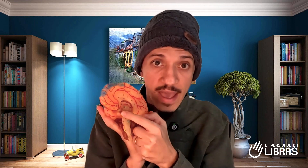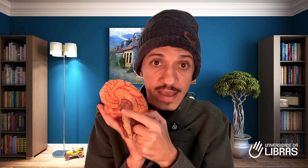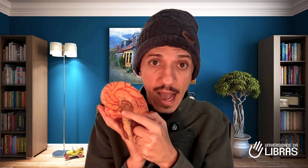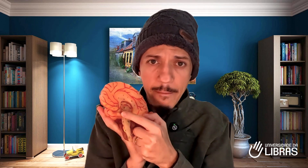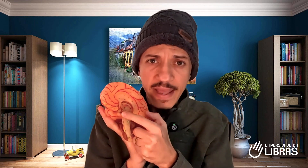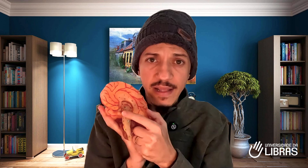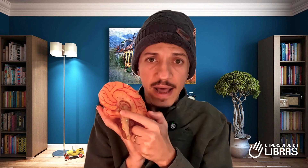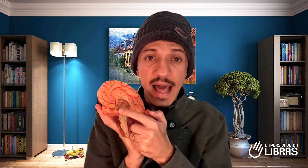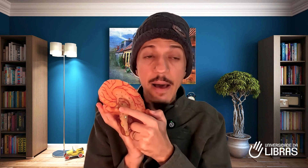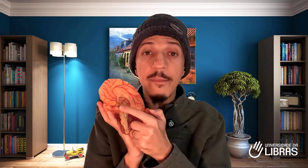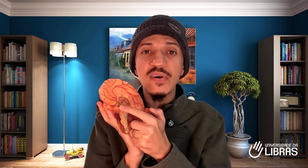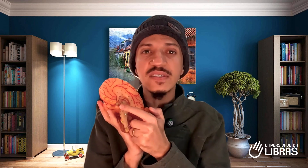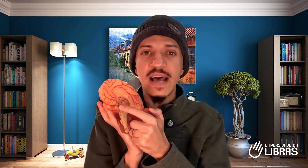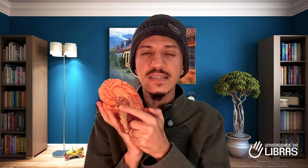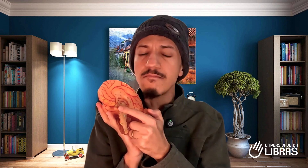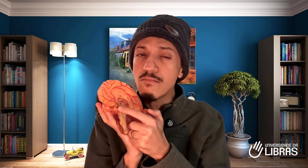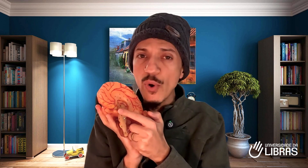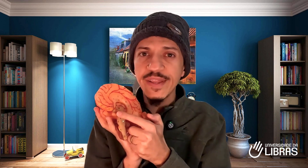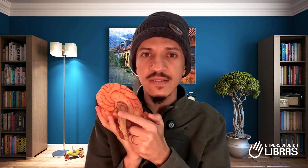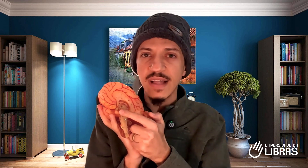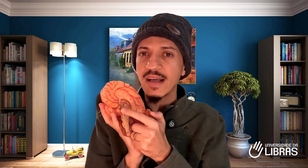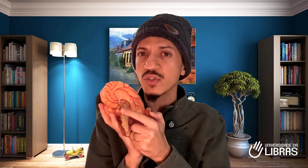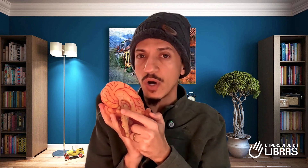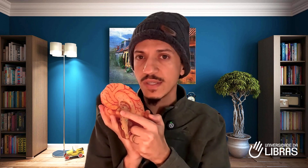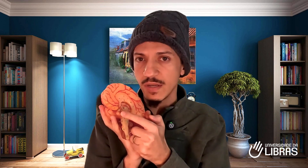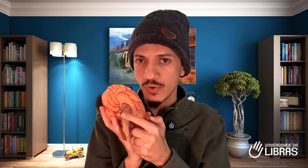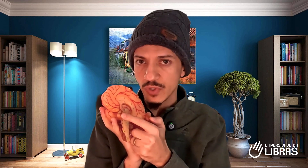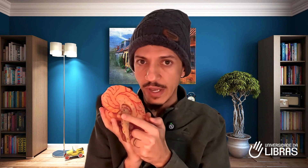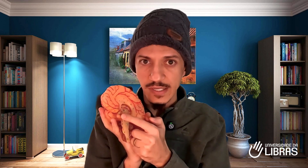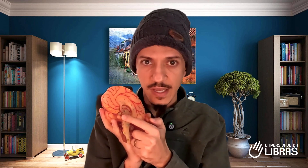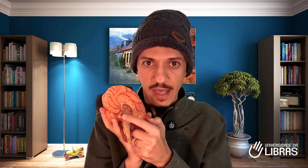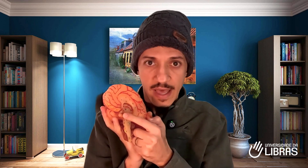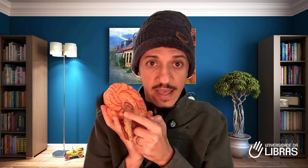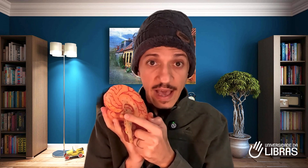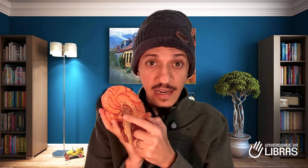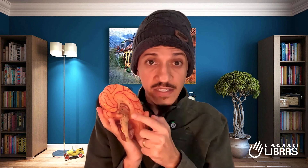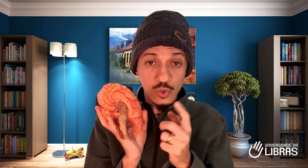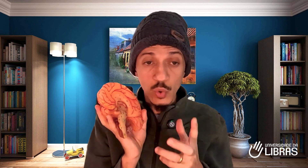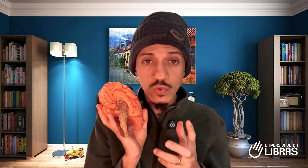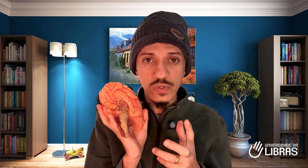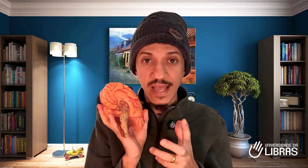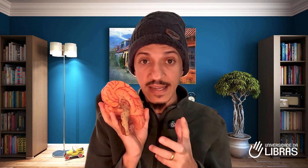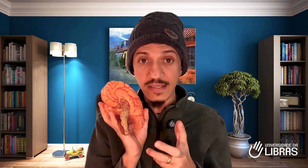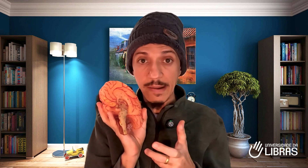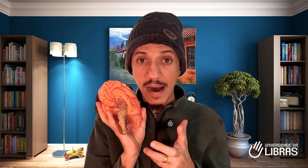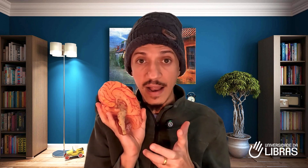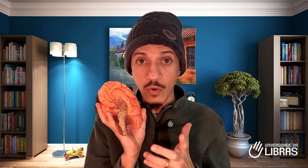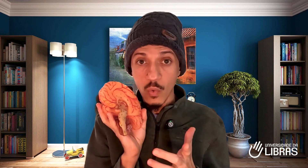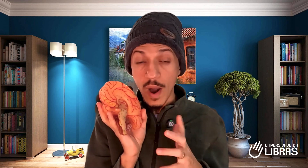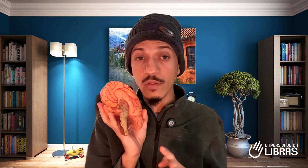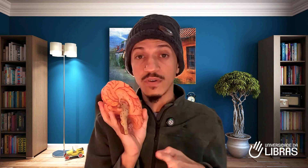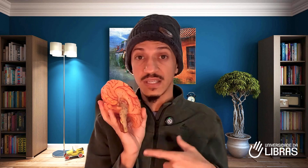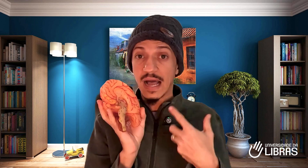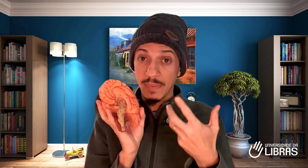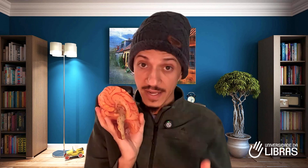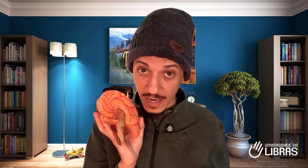a amígdala, ela processa muitas das nossas emoções. E eles juntos, eles trabalham, quando você está aplicando a